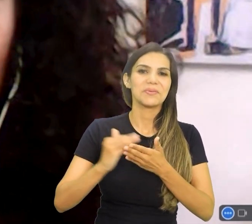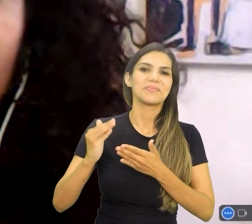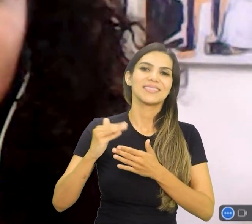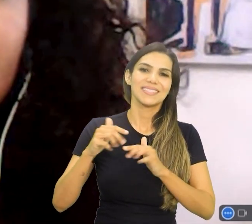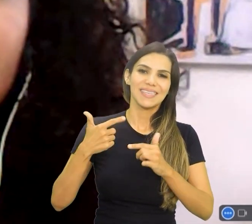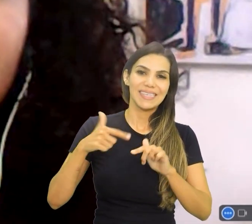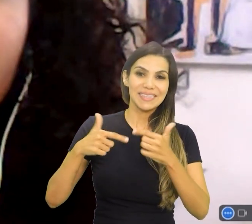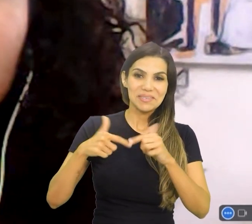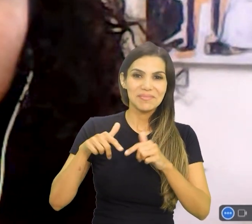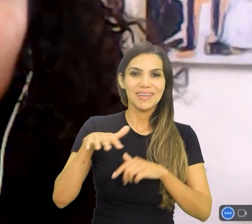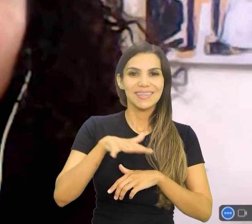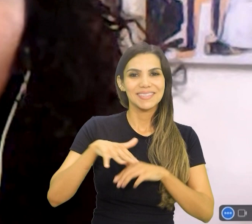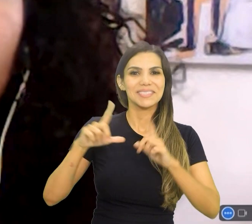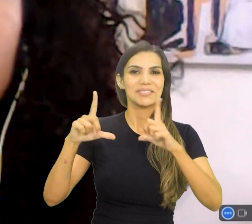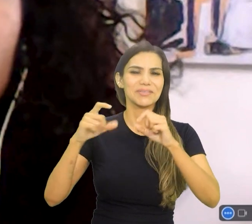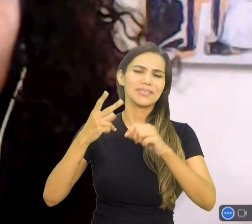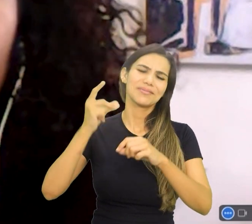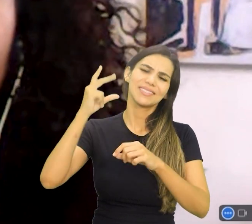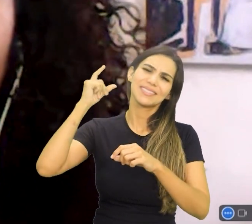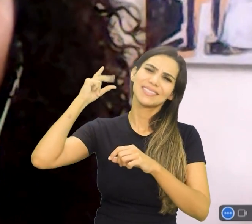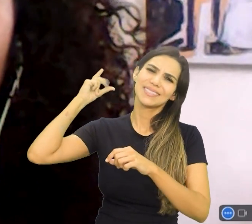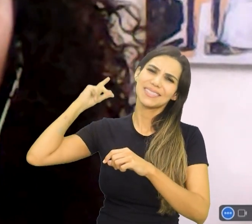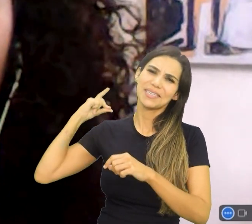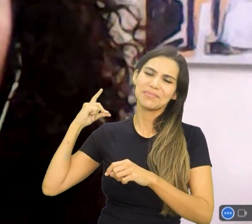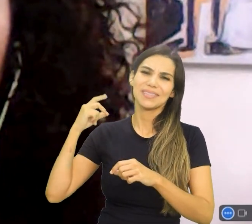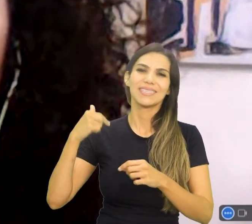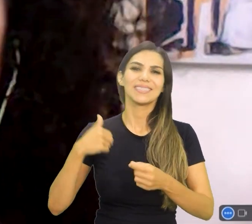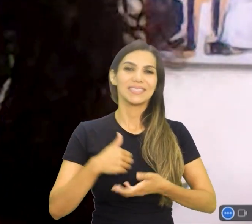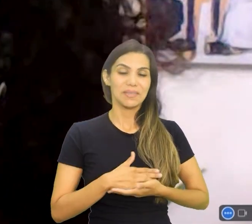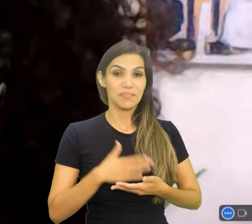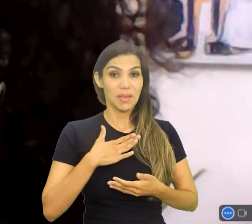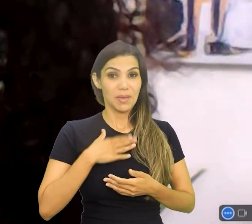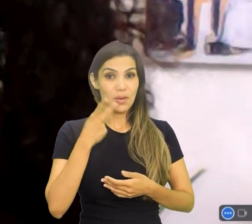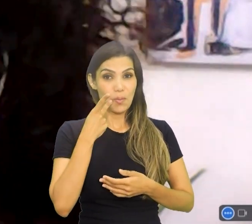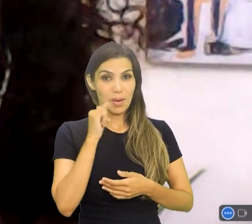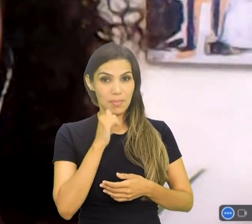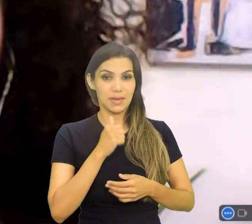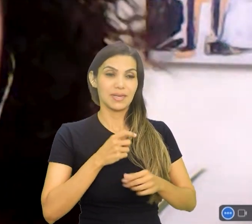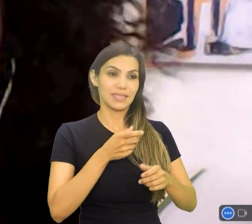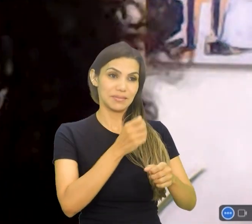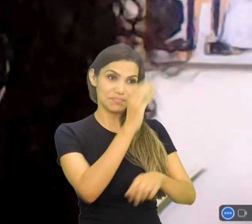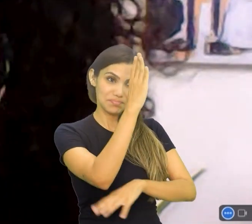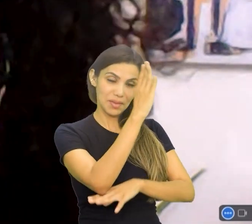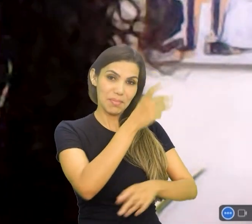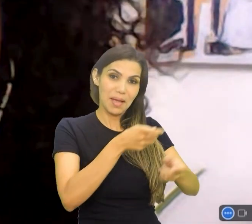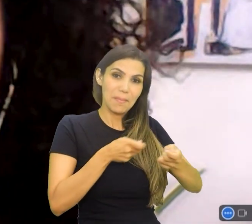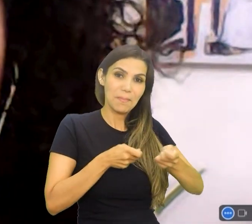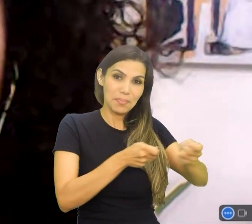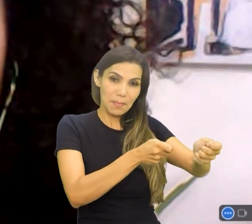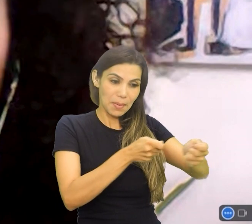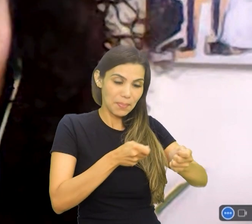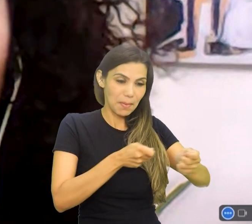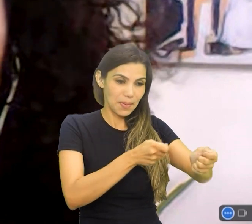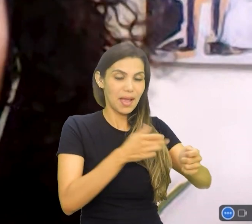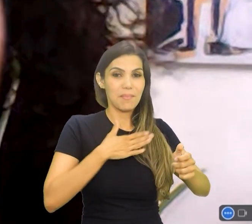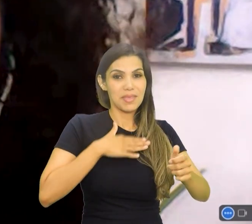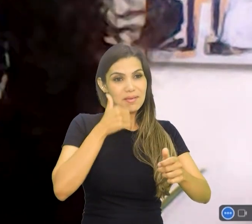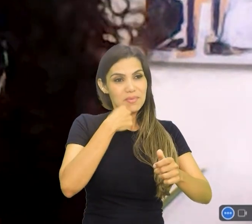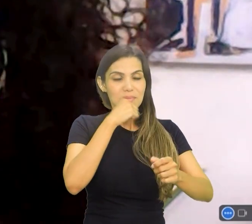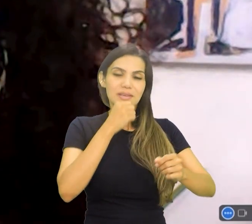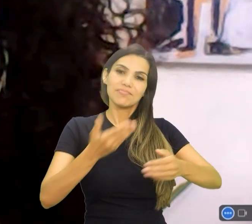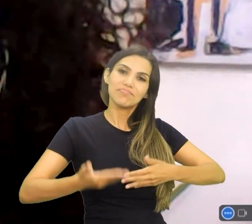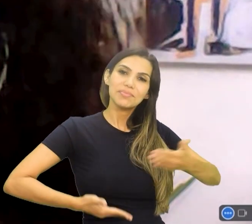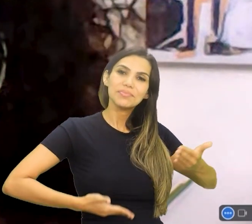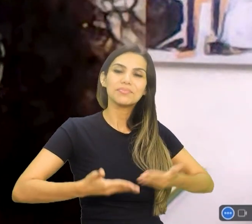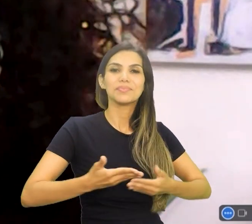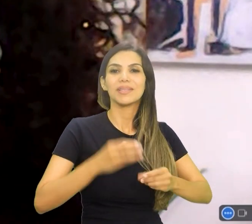Eu acho que esse insight ele não veio antes porque eu sou filha de um marceneiro e de uma dona de casa e eu não tenho ninguém na minha